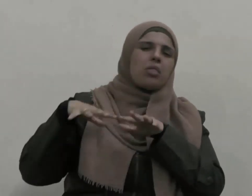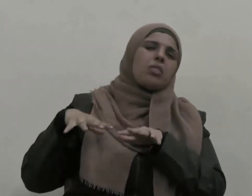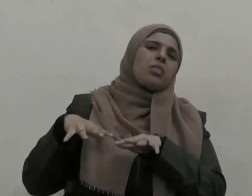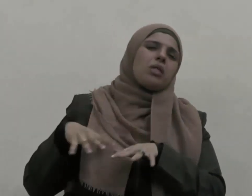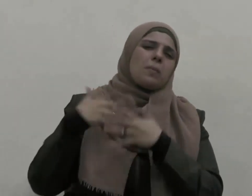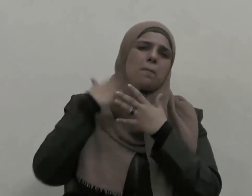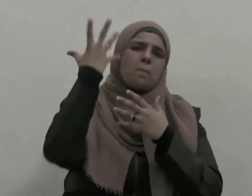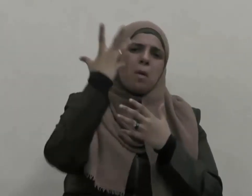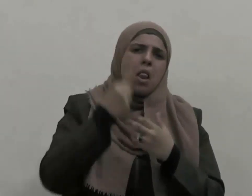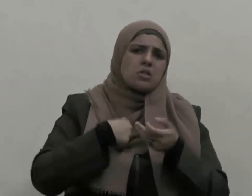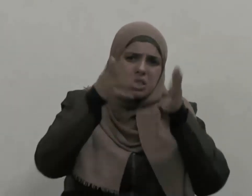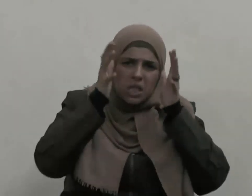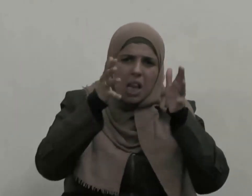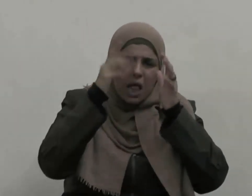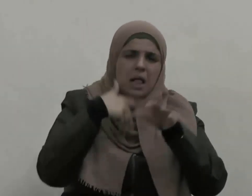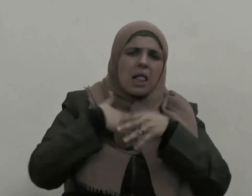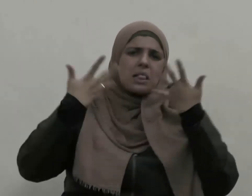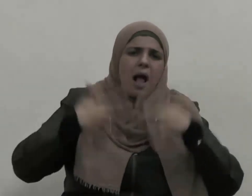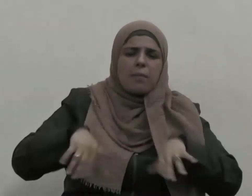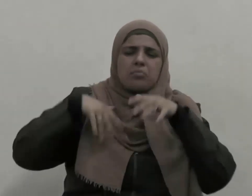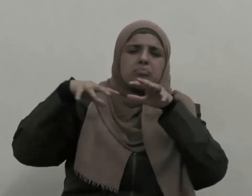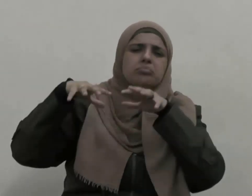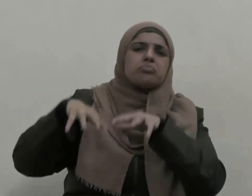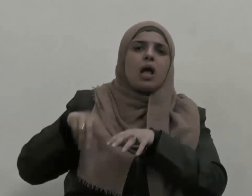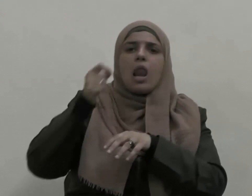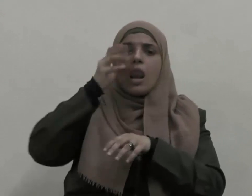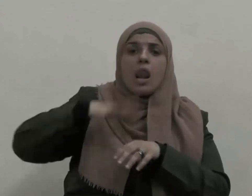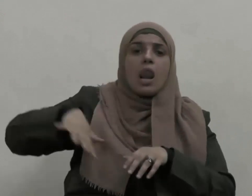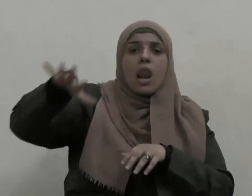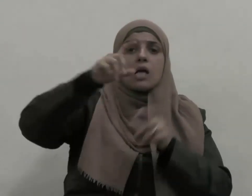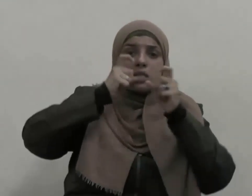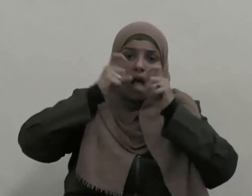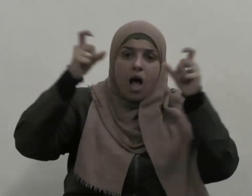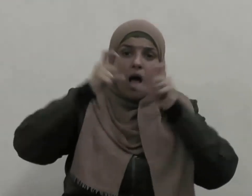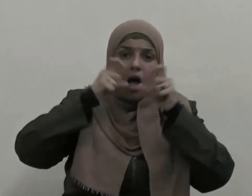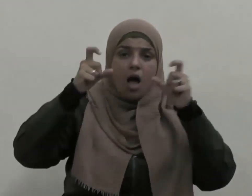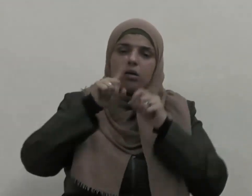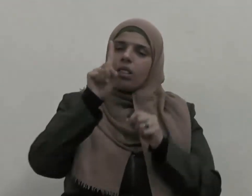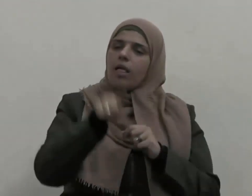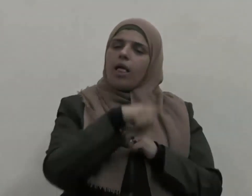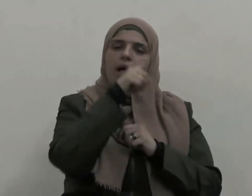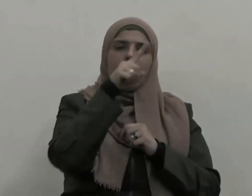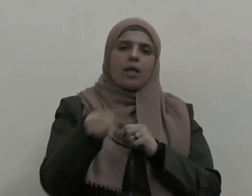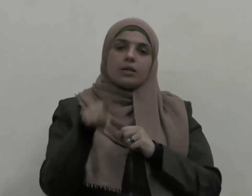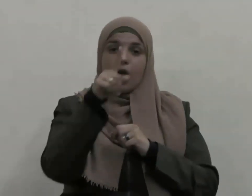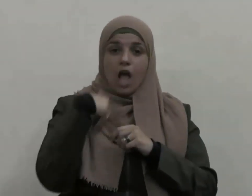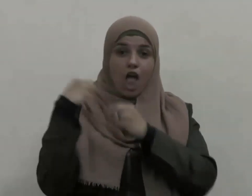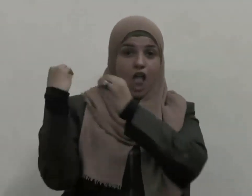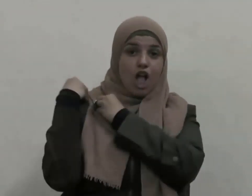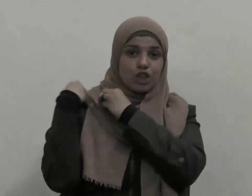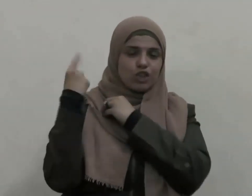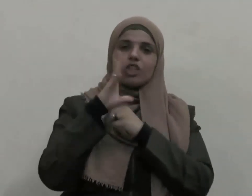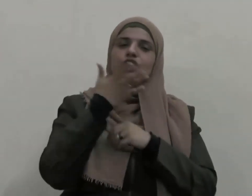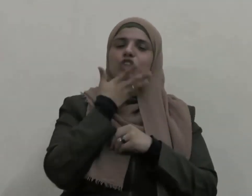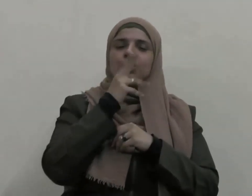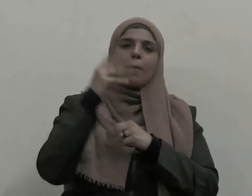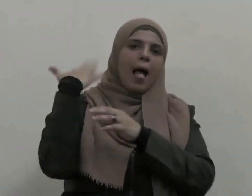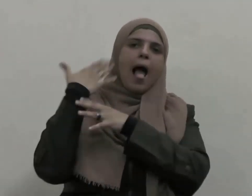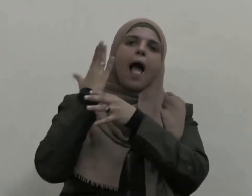المؤسسة بخدمتهم أليس ذلك تضيعا للأمانة وأكلا لأموال الناس